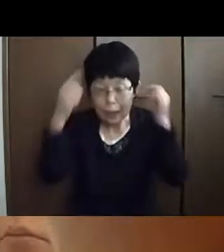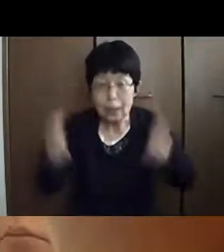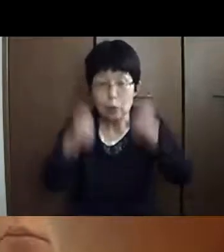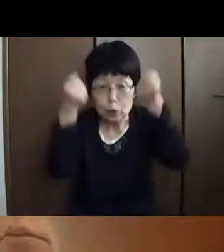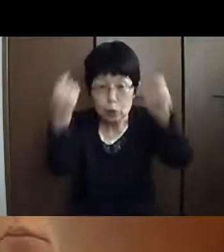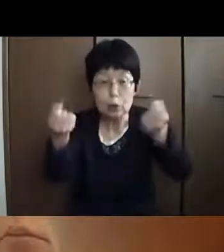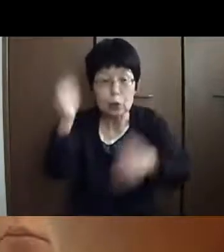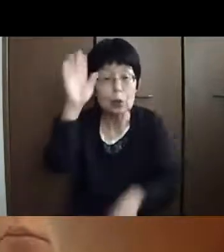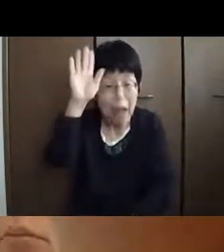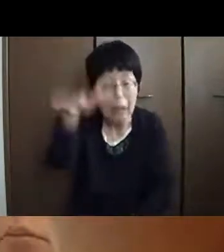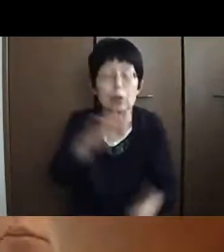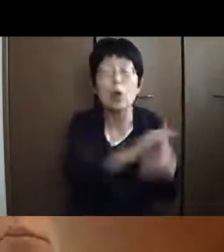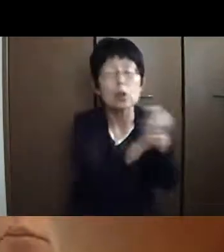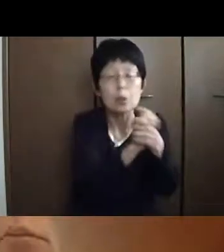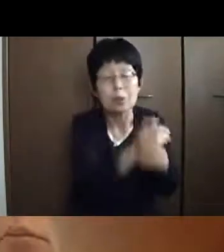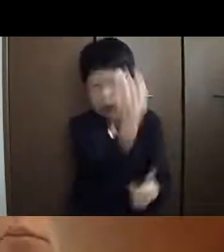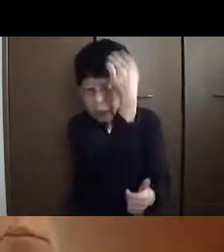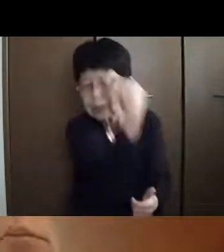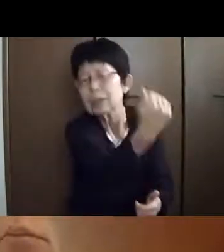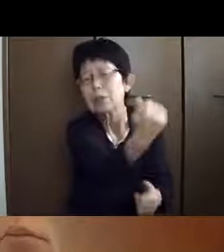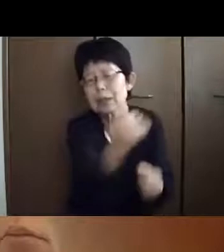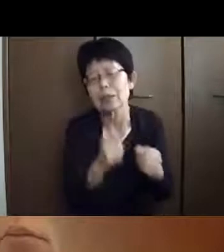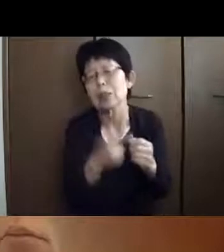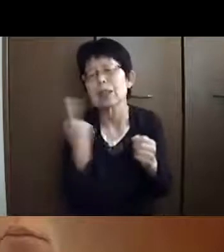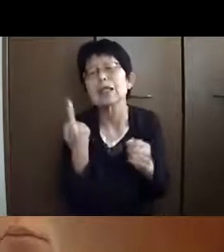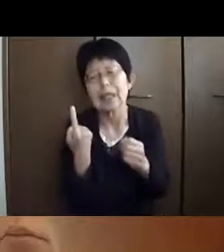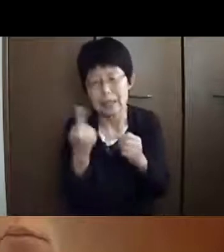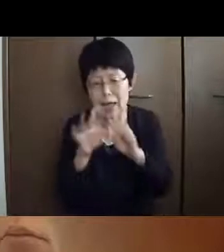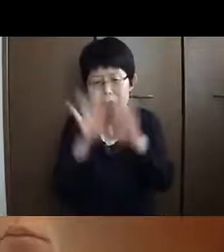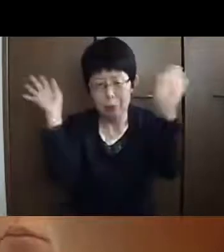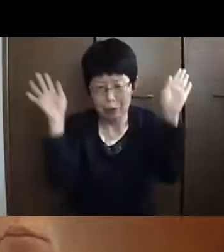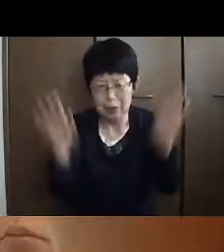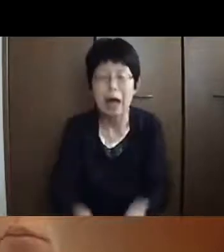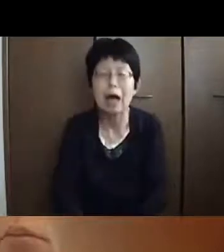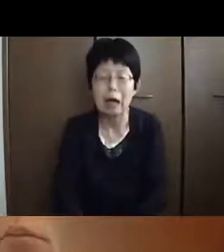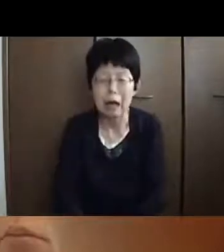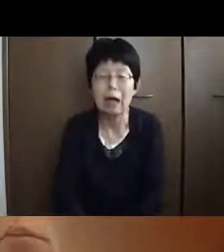達に誘われたのがきっかけで始められた。 なるほど。 そうね。うん。